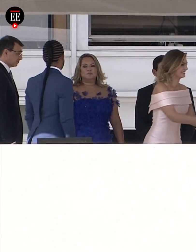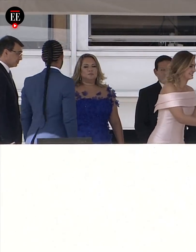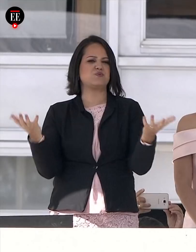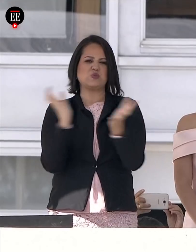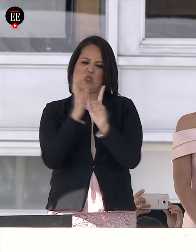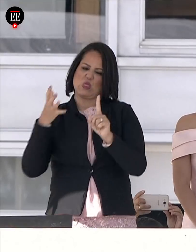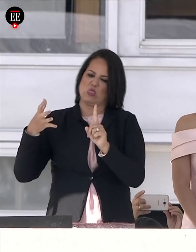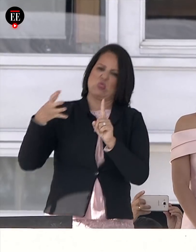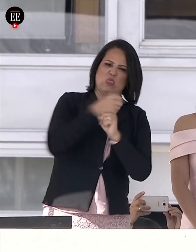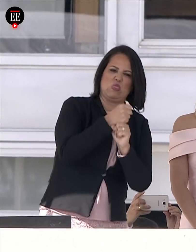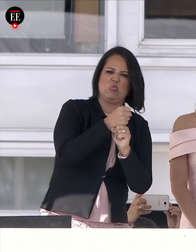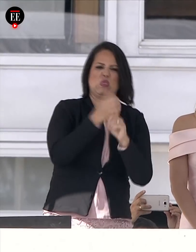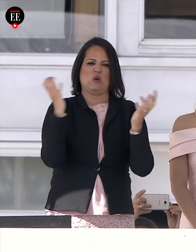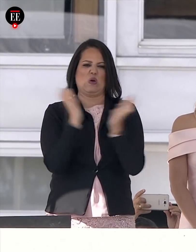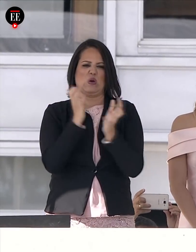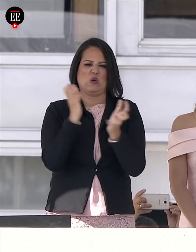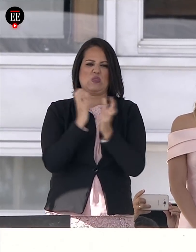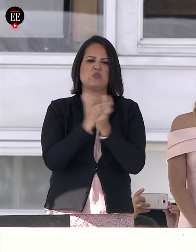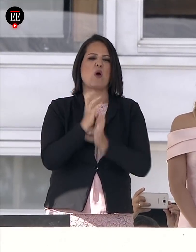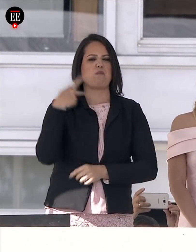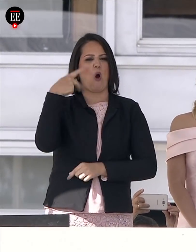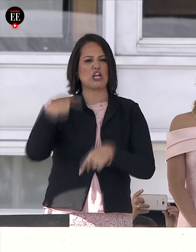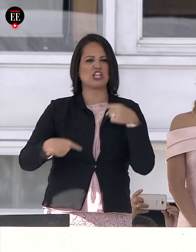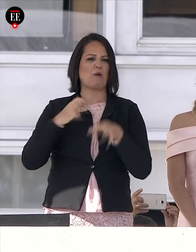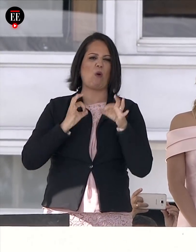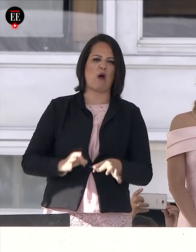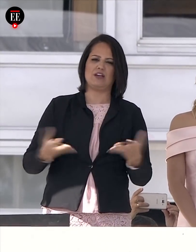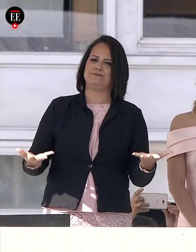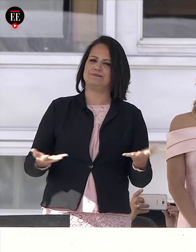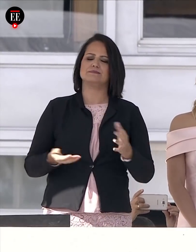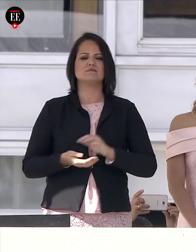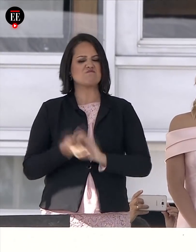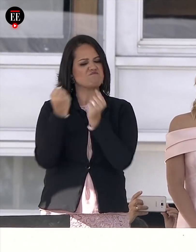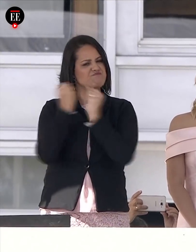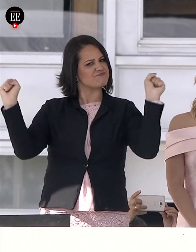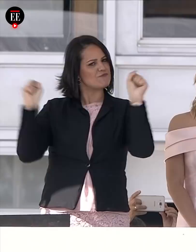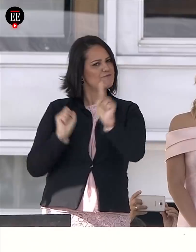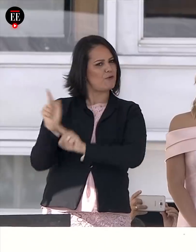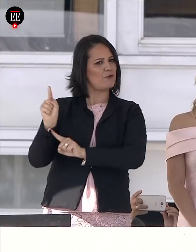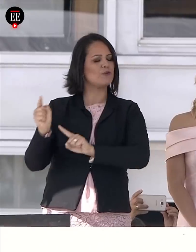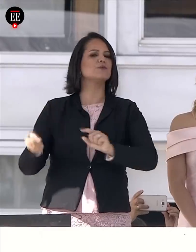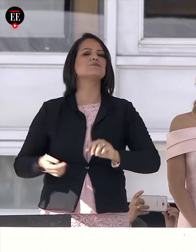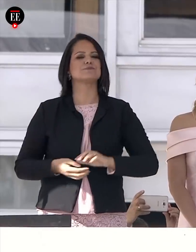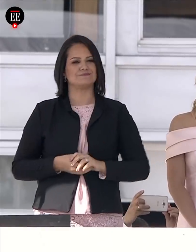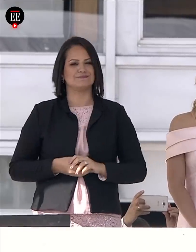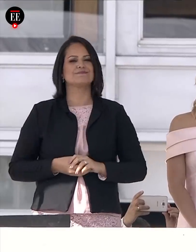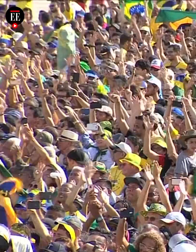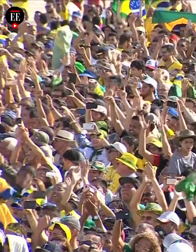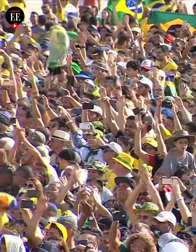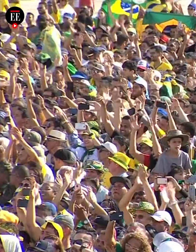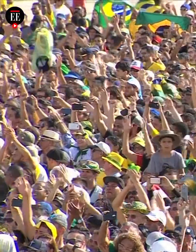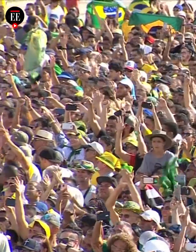durante los 23 días que pasaron en el hospital, mientras el entonces candidato se recuperaba de una puñalada recibida durante un mitin electoral.